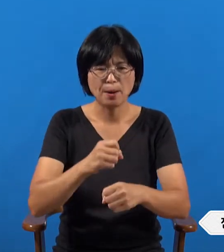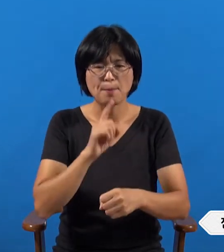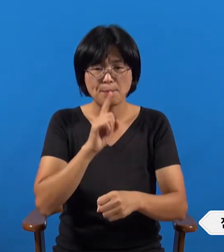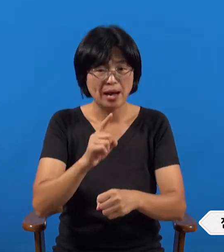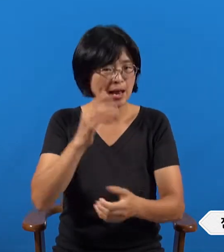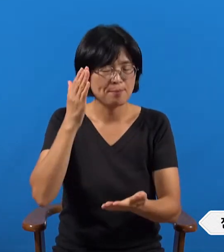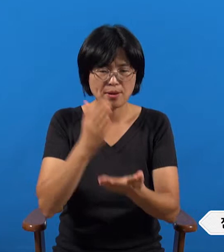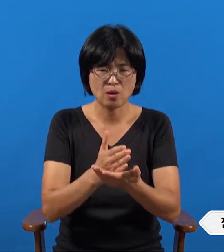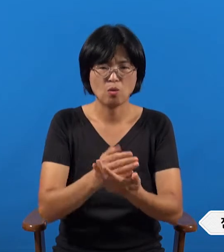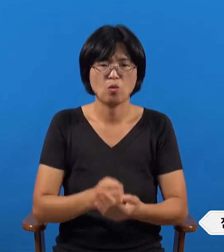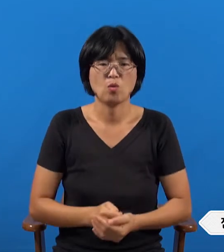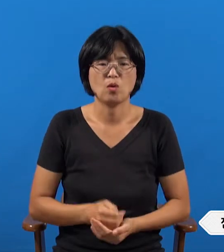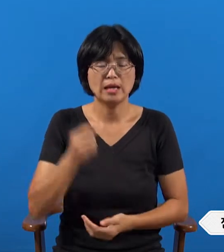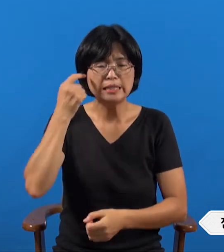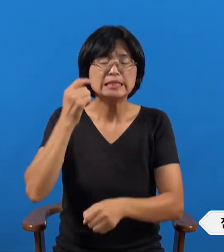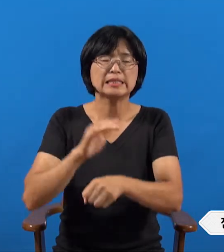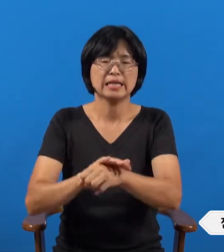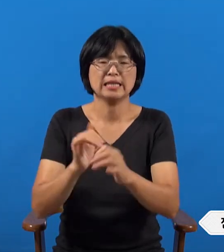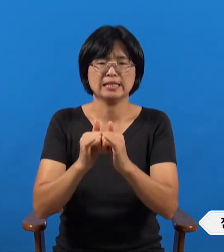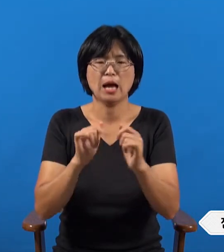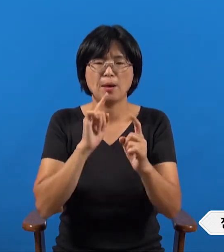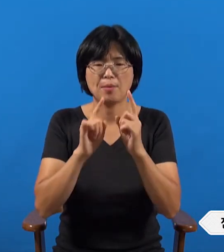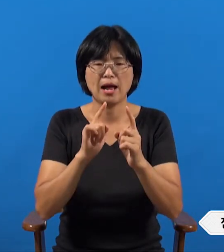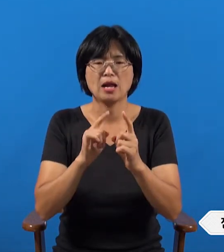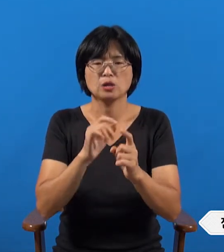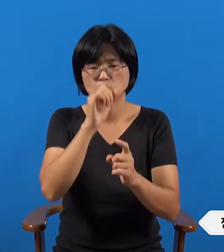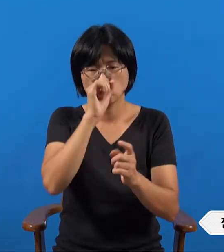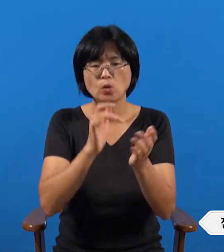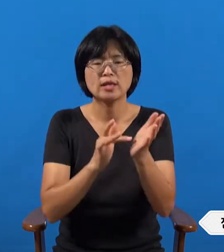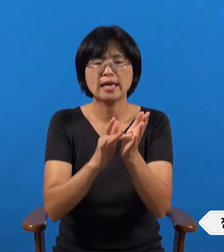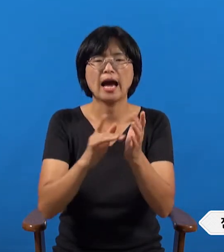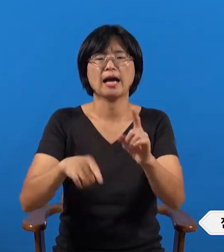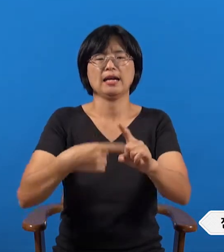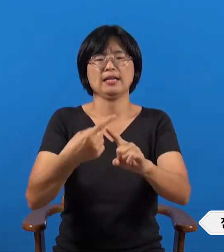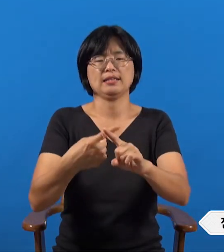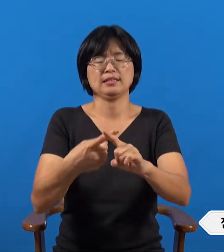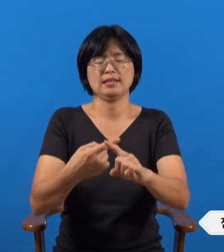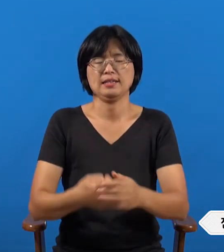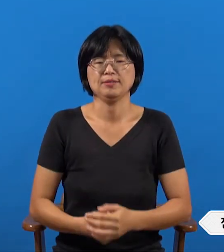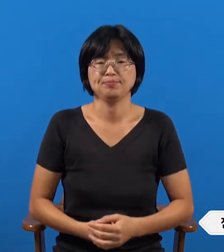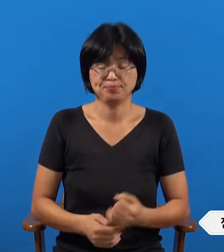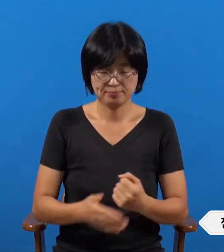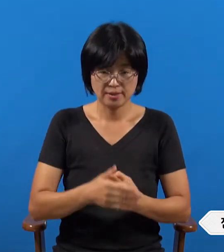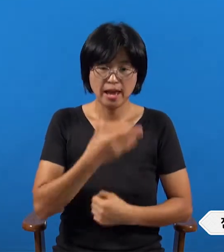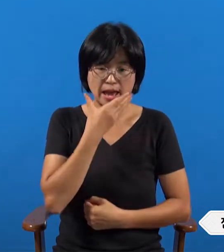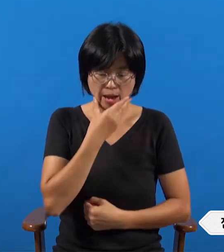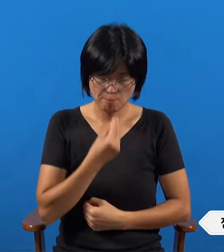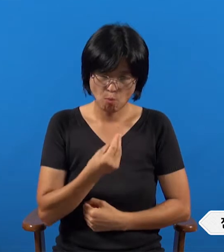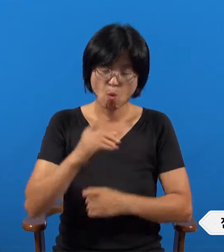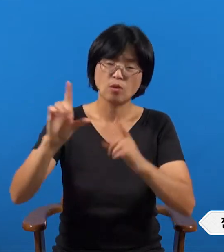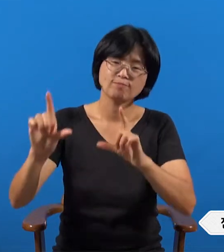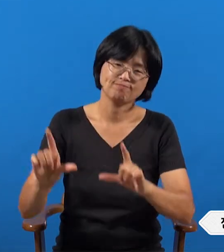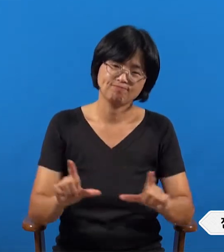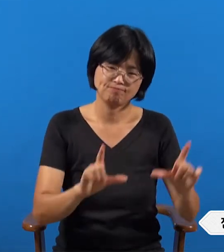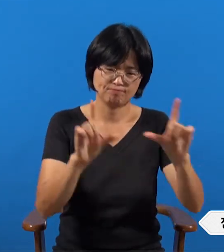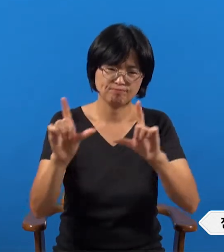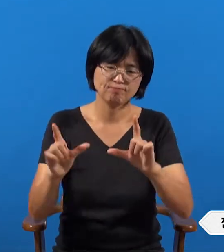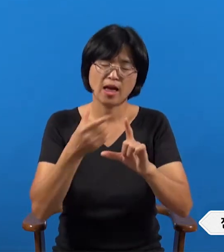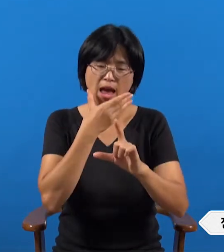지혜로운 자의 혀는 양약과 같으니라 라고 말씀하시며 축복하는 삶의